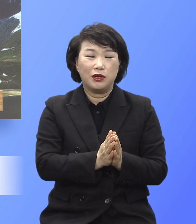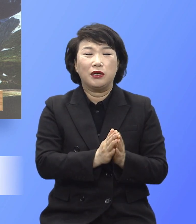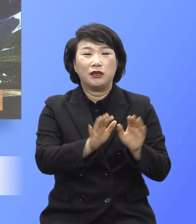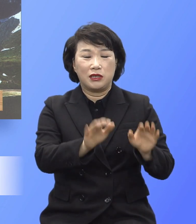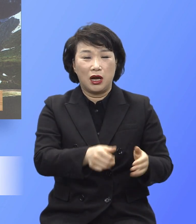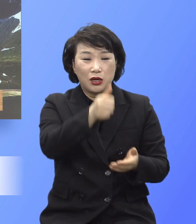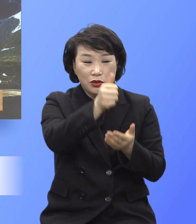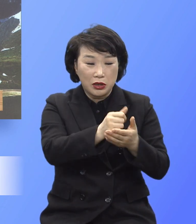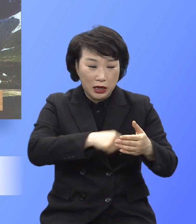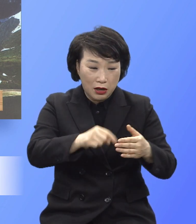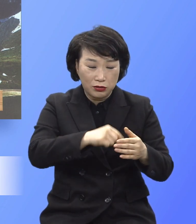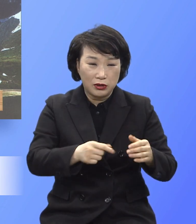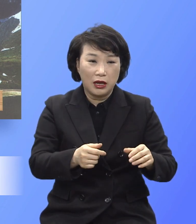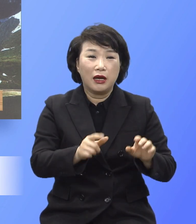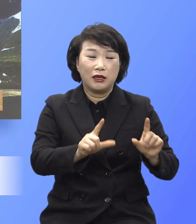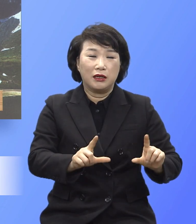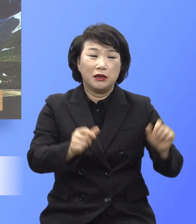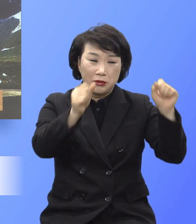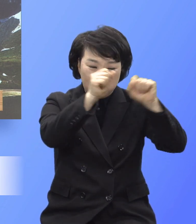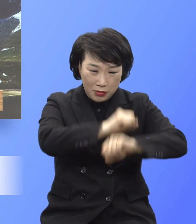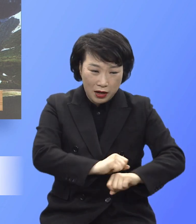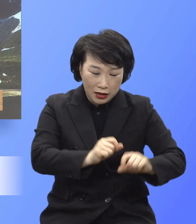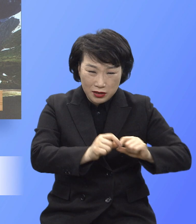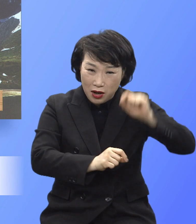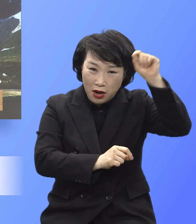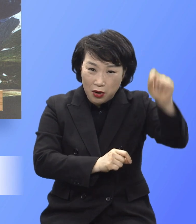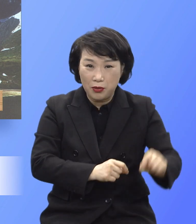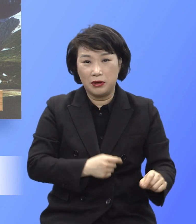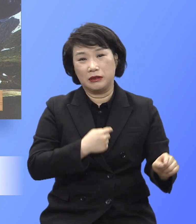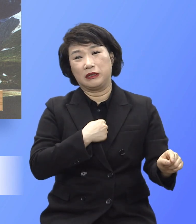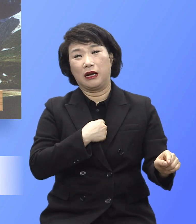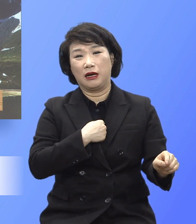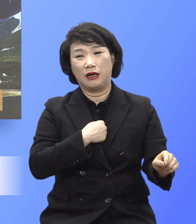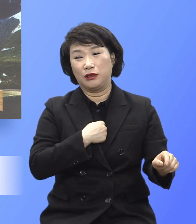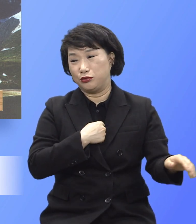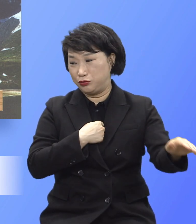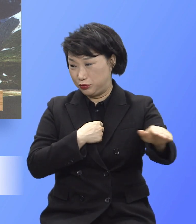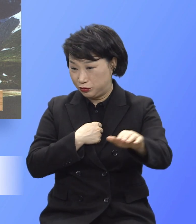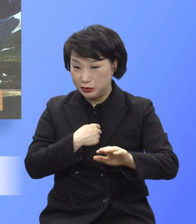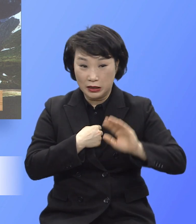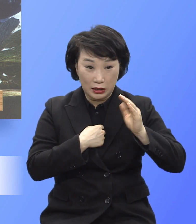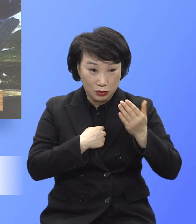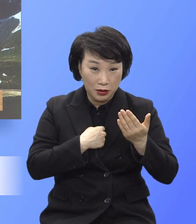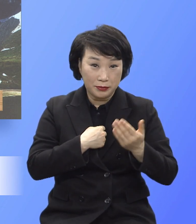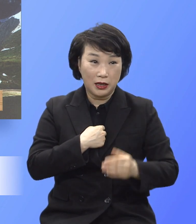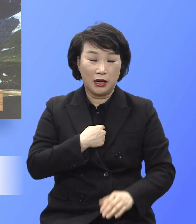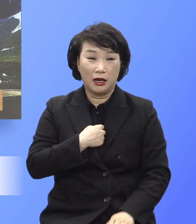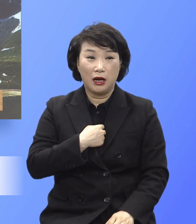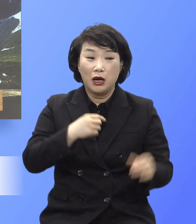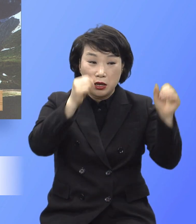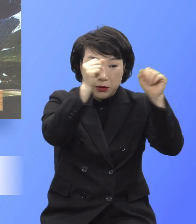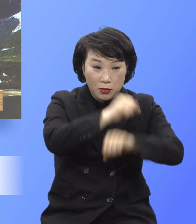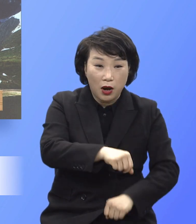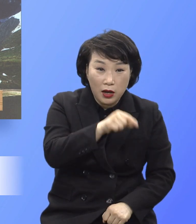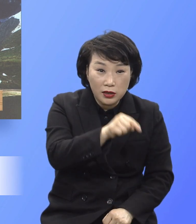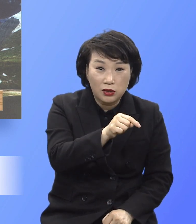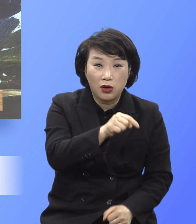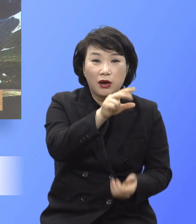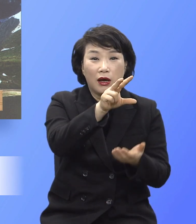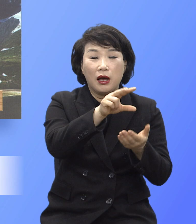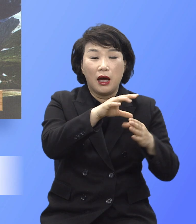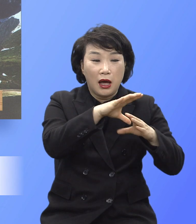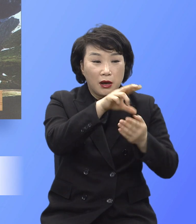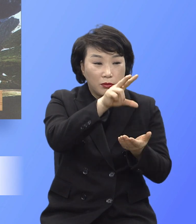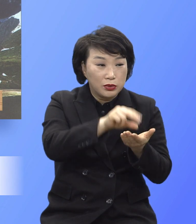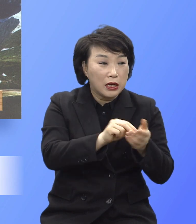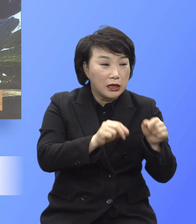영원히 죄 아래서 멸망할 수밖에 없기 때문에 멸망의 문제를